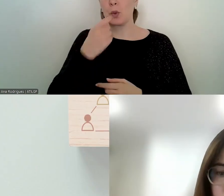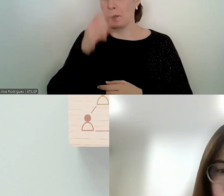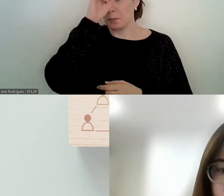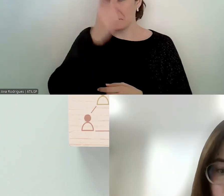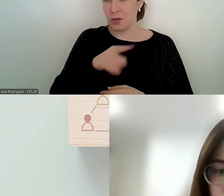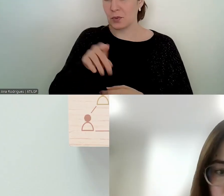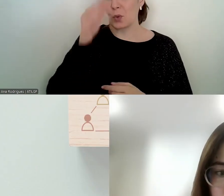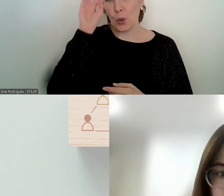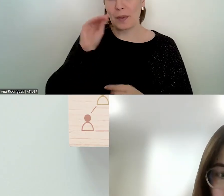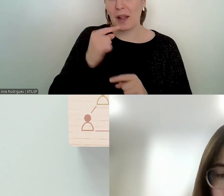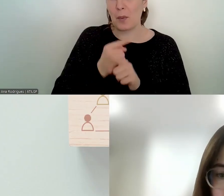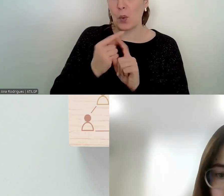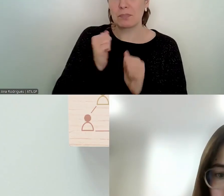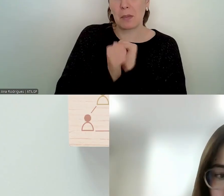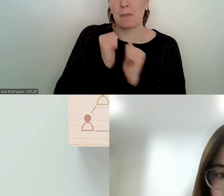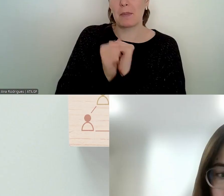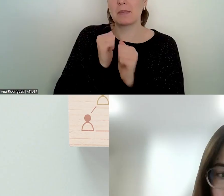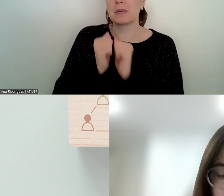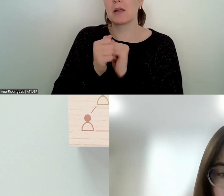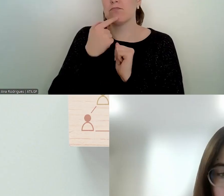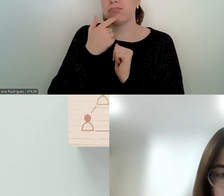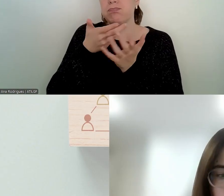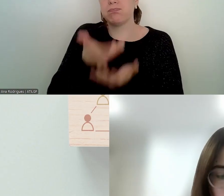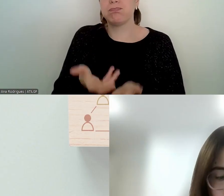esta questão da burocracia?